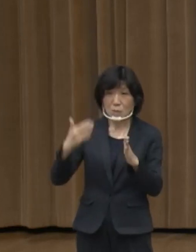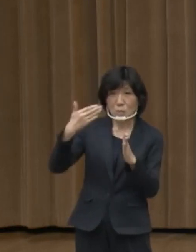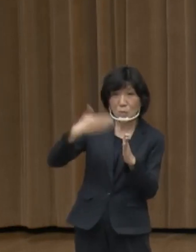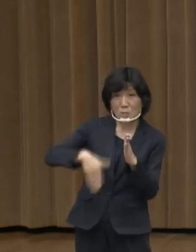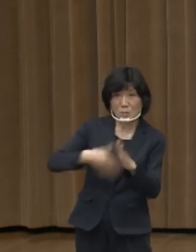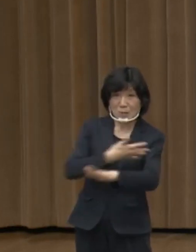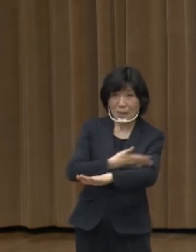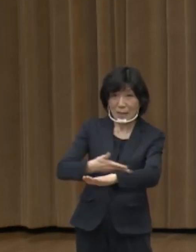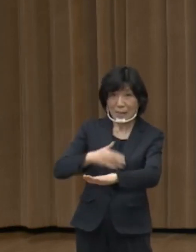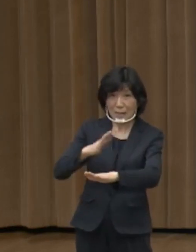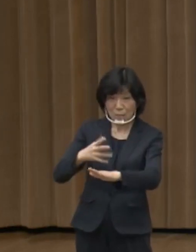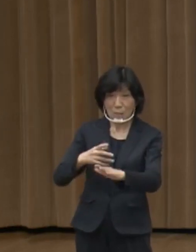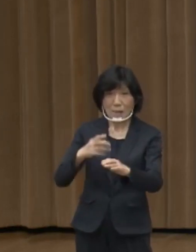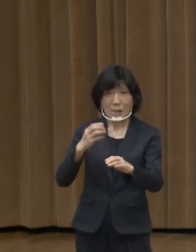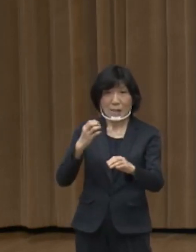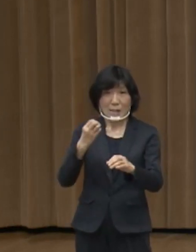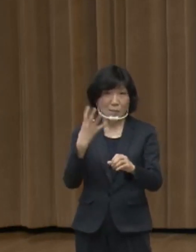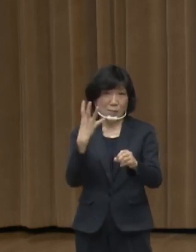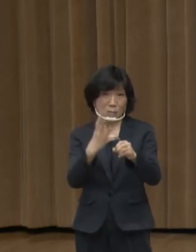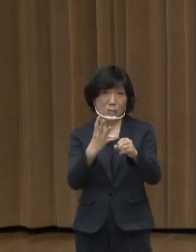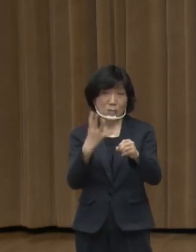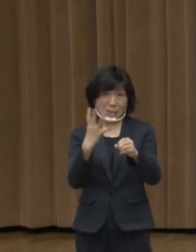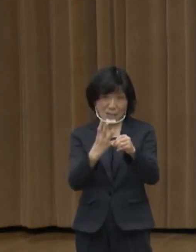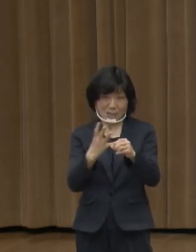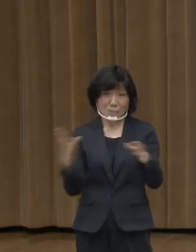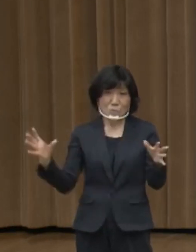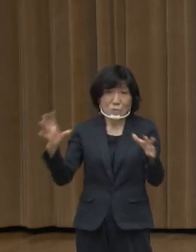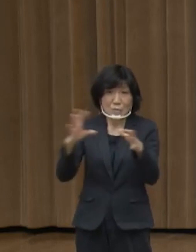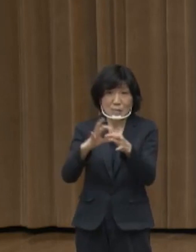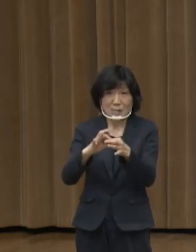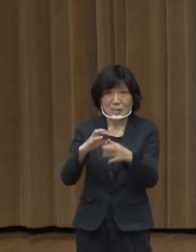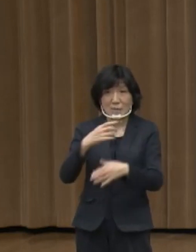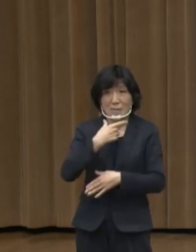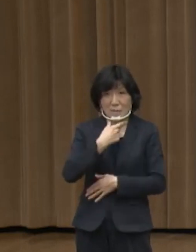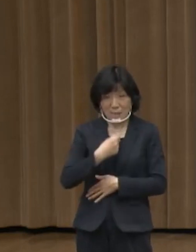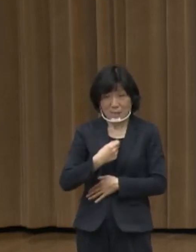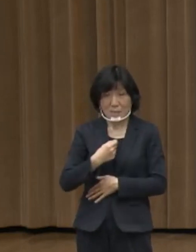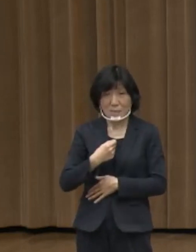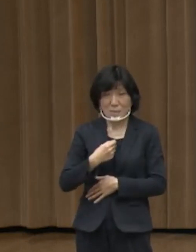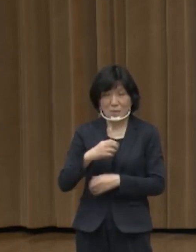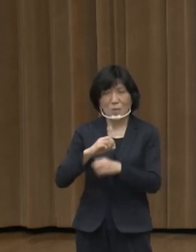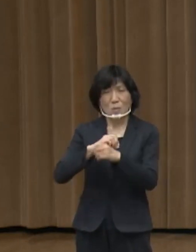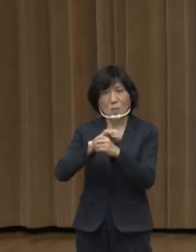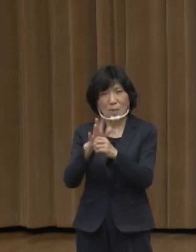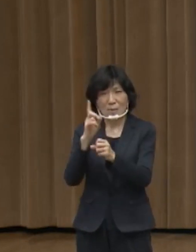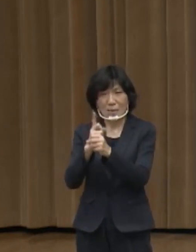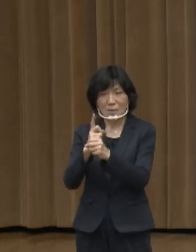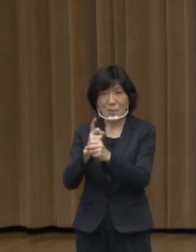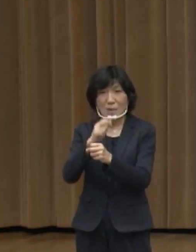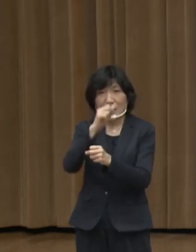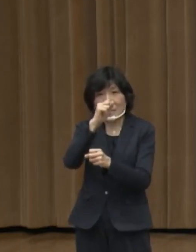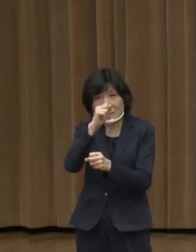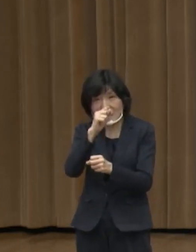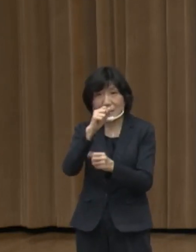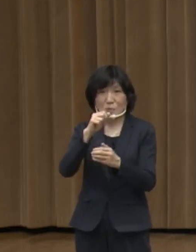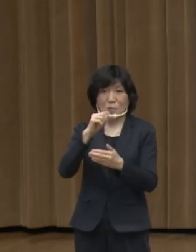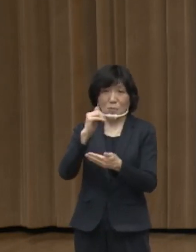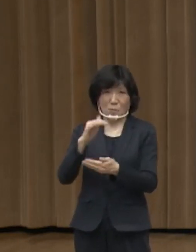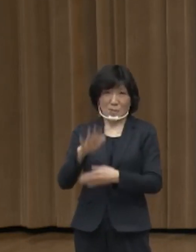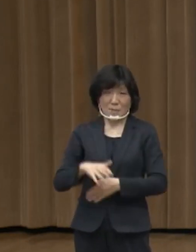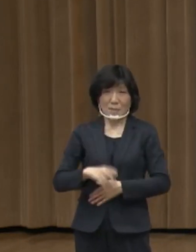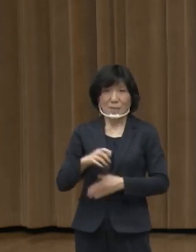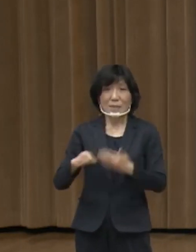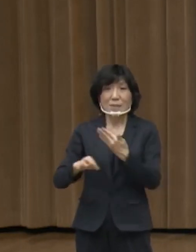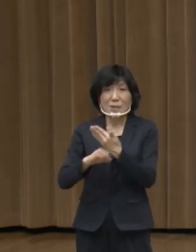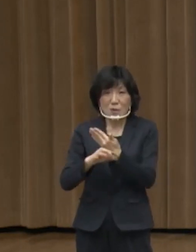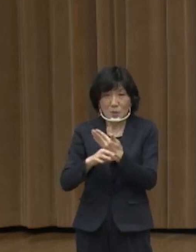経過でありますが、次の年度にぜひ結びつけたい。それからコロナの話ばかりではなくていいニュースもありました。一